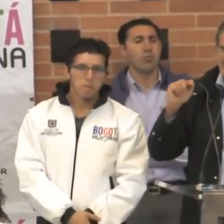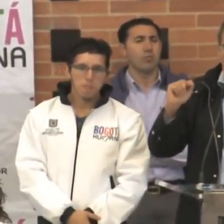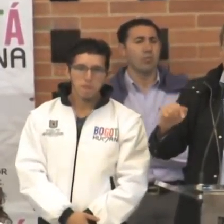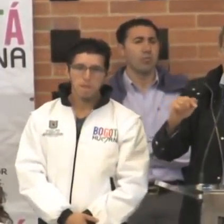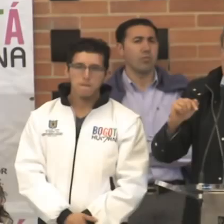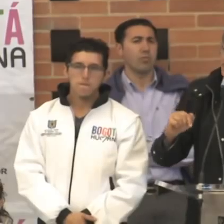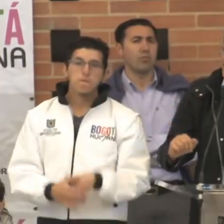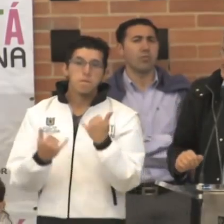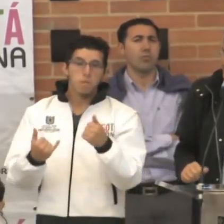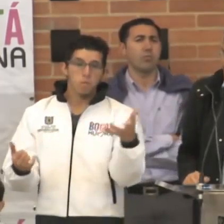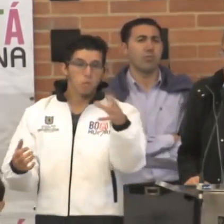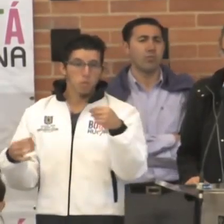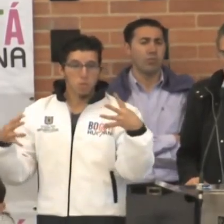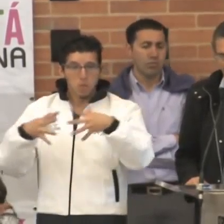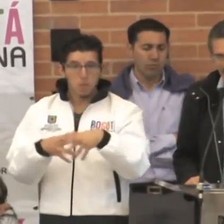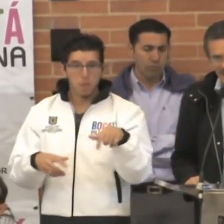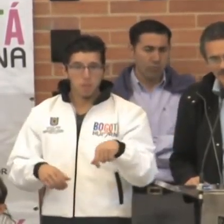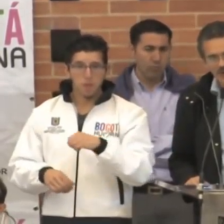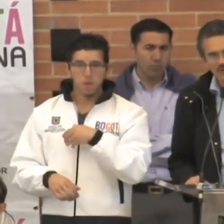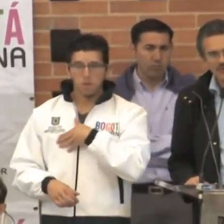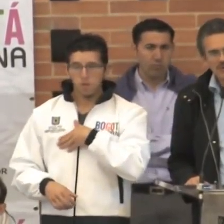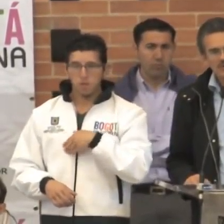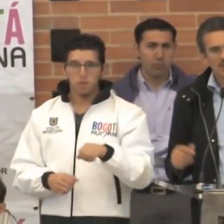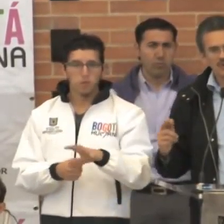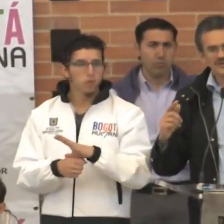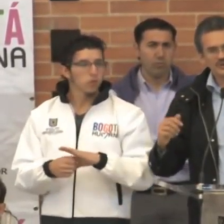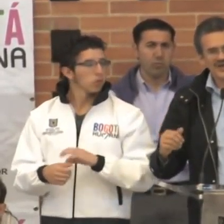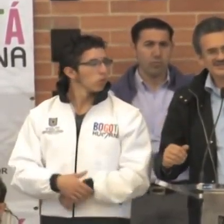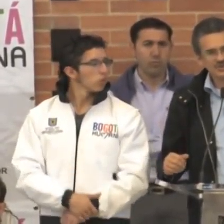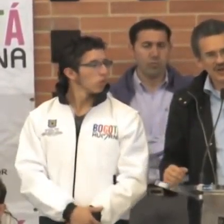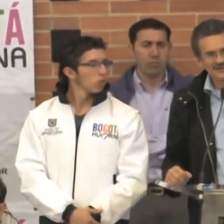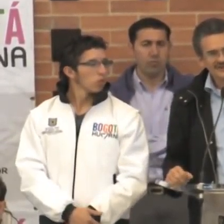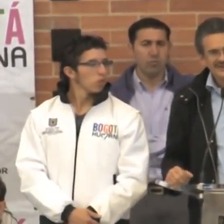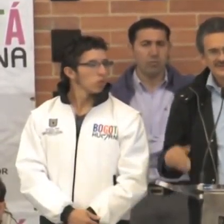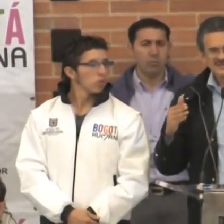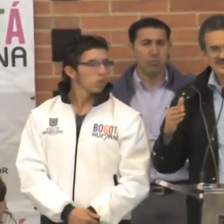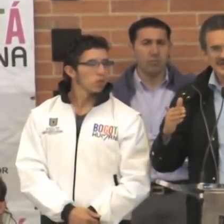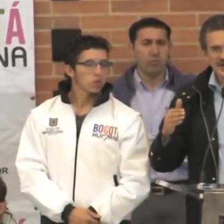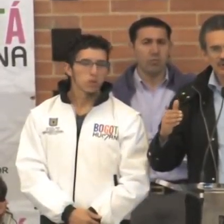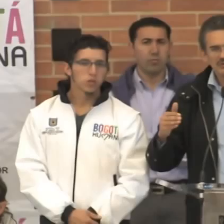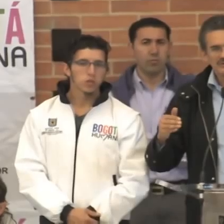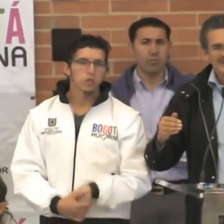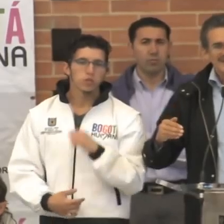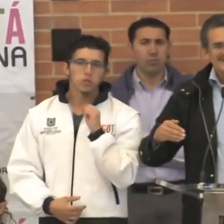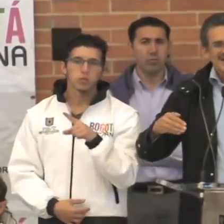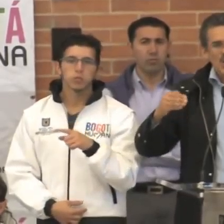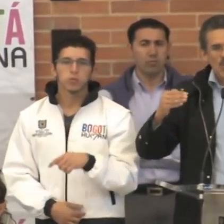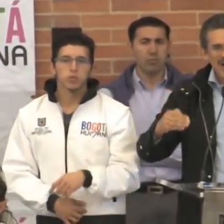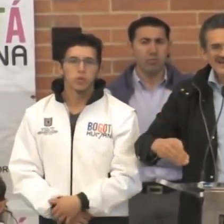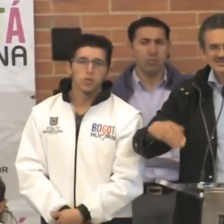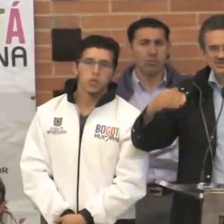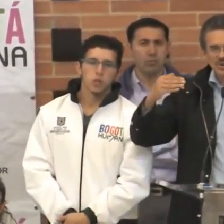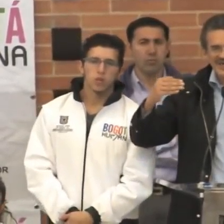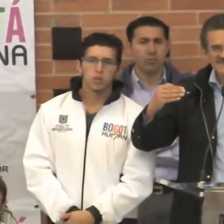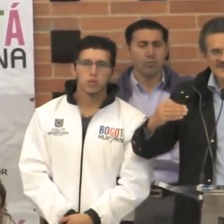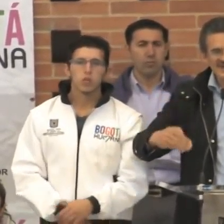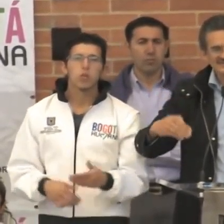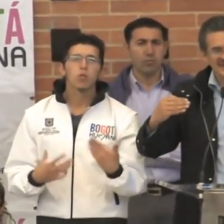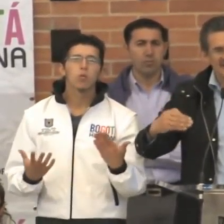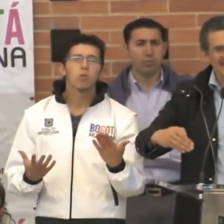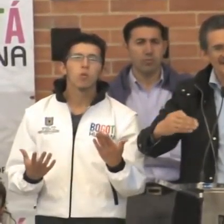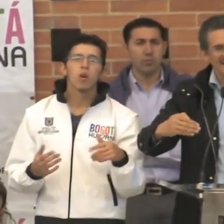Hoy los cabildos de Ciudad Bolívar, por ejemplo, como los de toda la ciudad, decidieron cuáles son